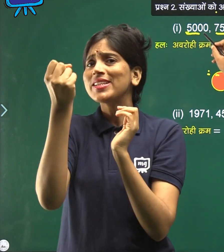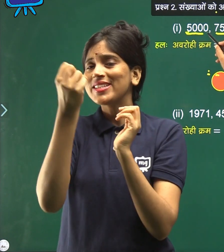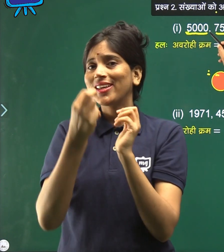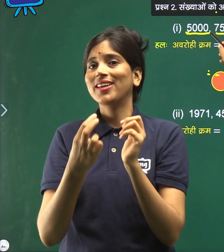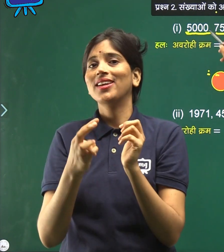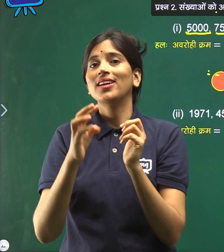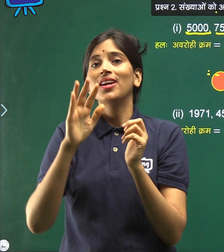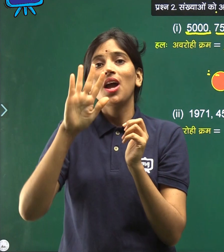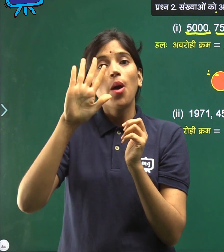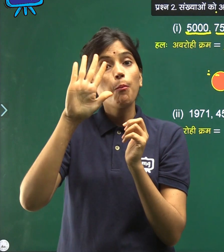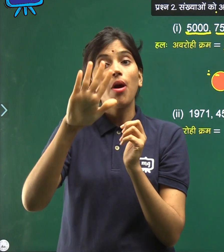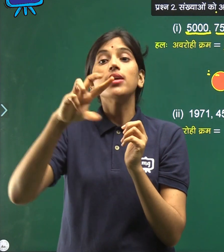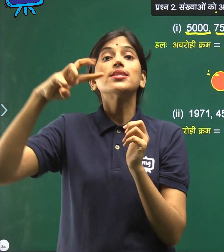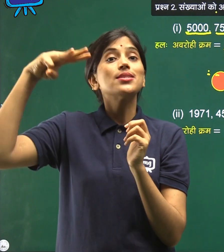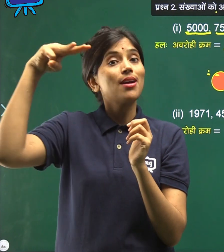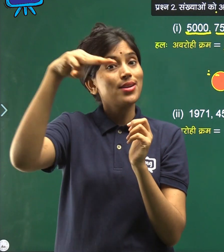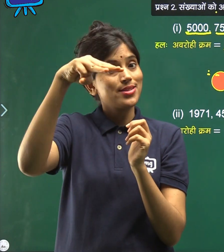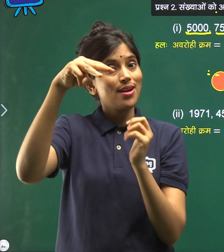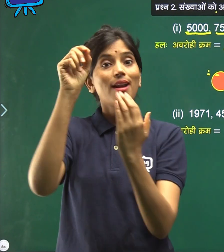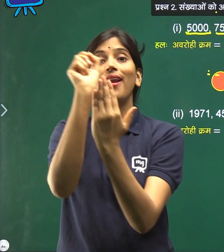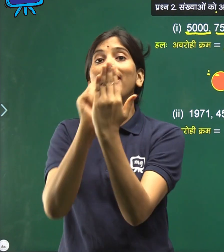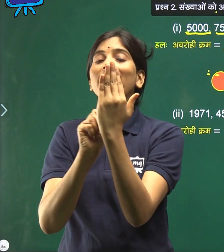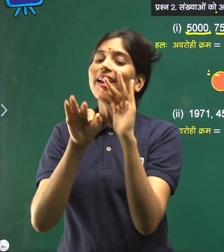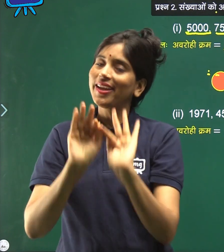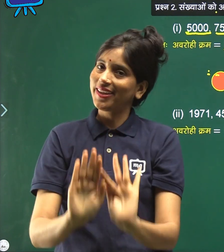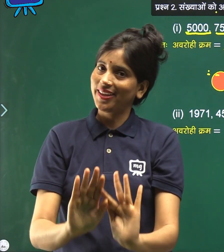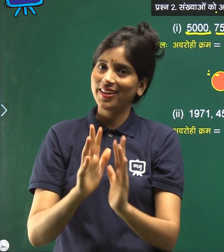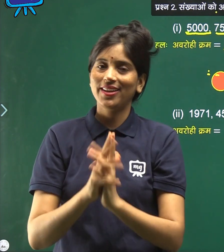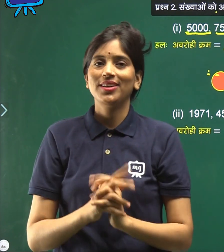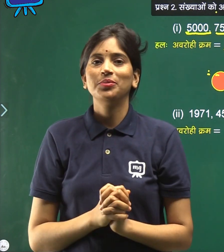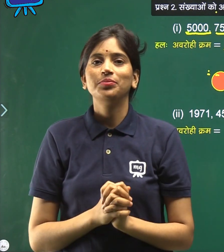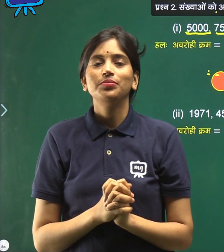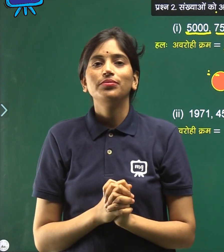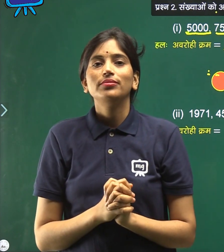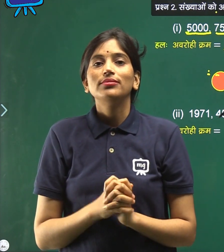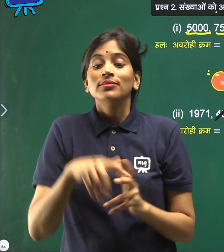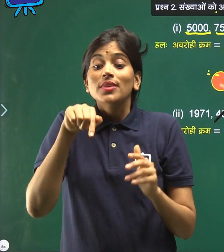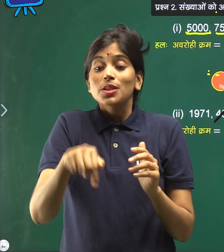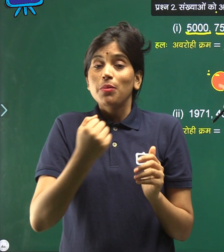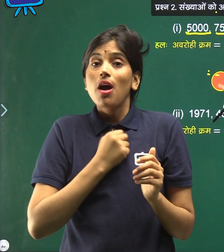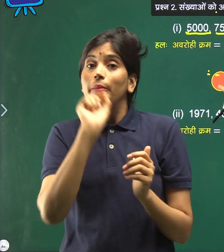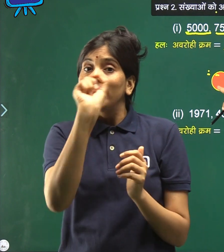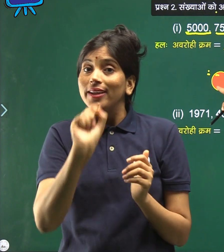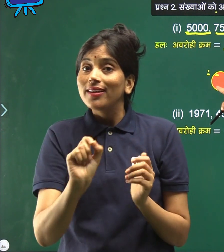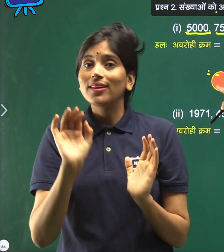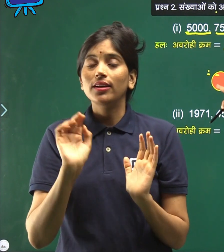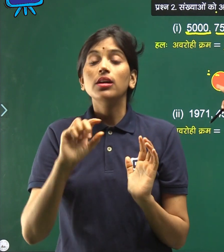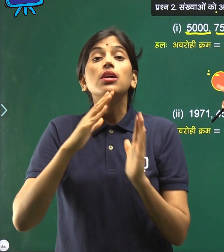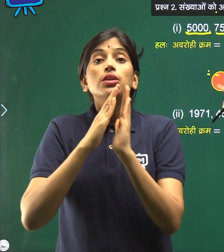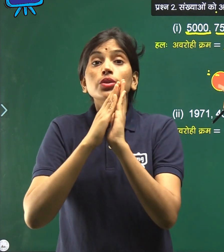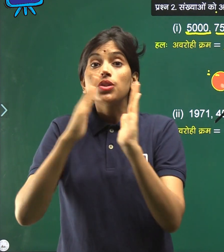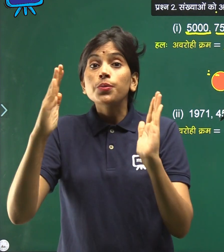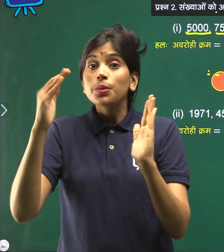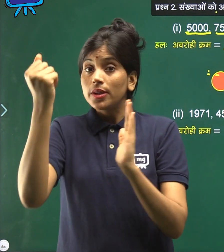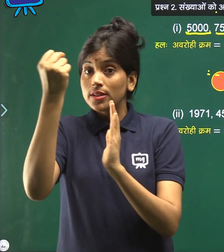ये 5000, तो यहाँ लिखेंगे 5000। इसमें हमने लिखा सबसे बड़ी